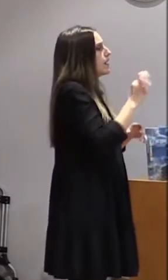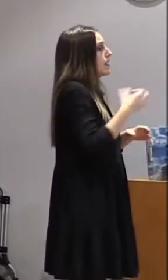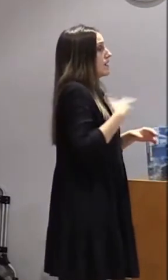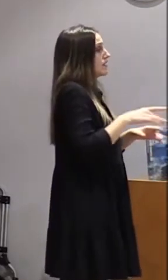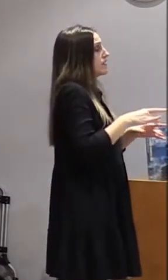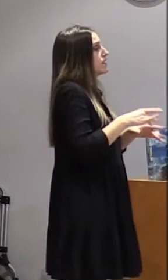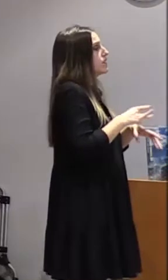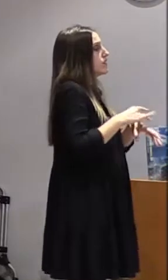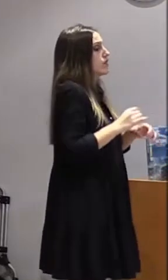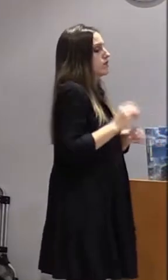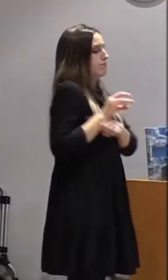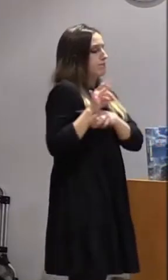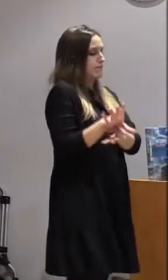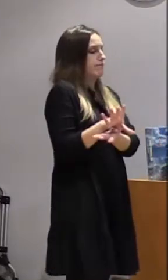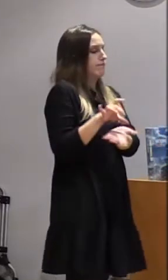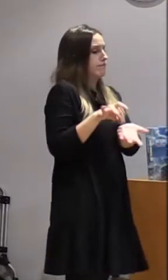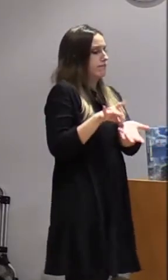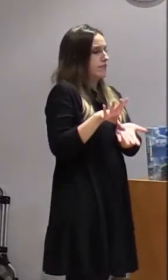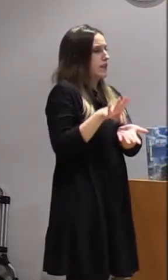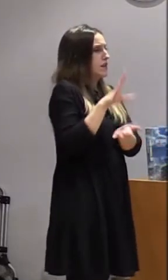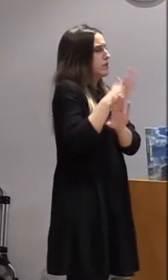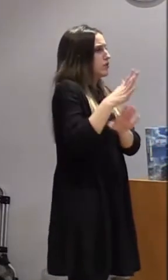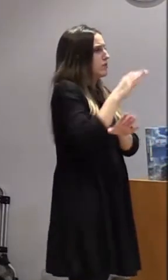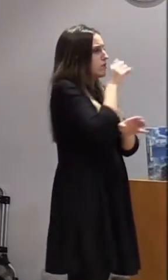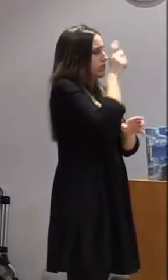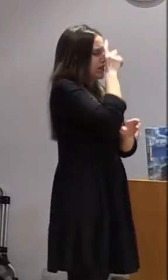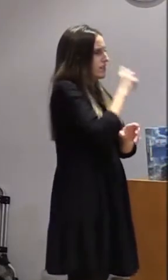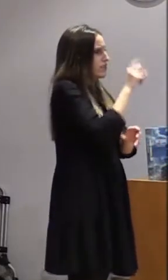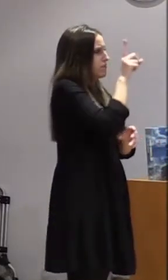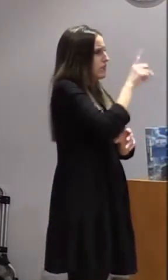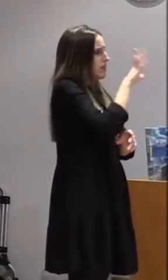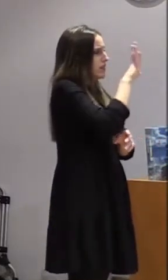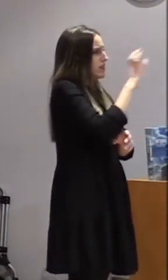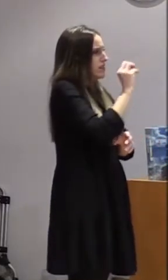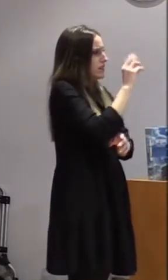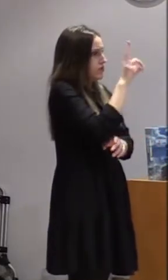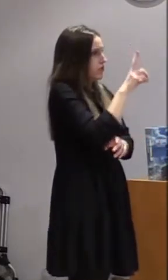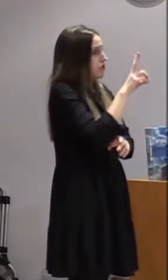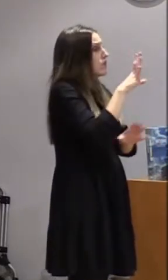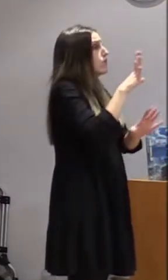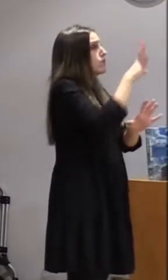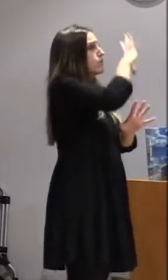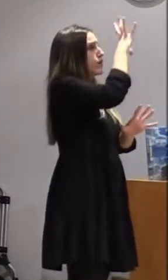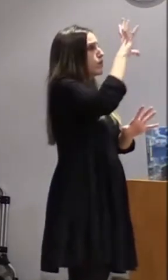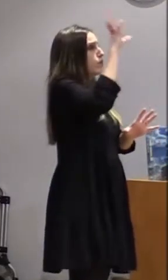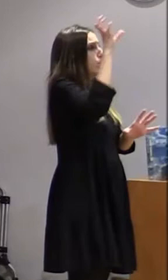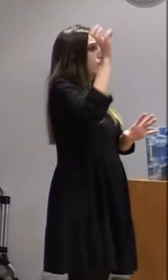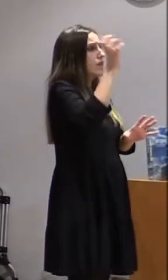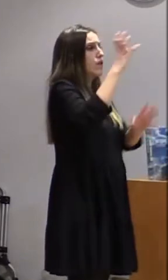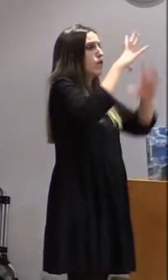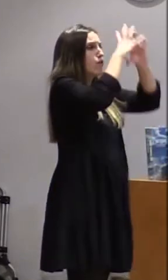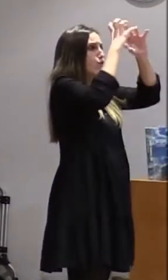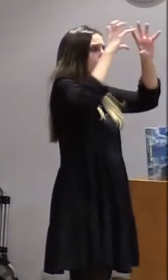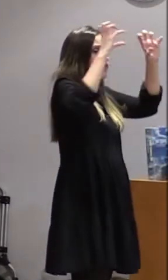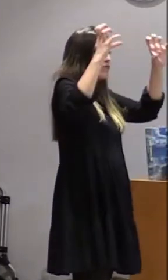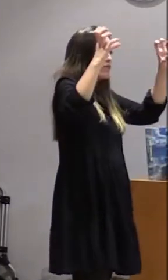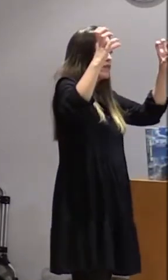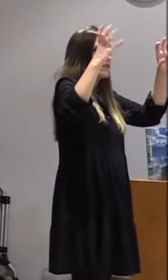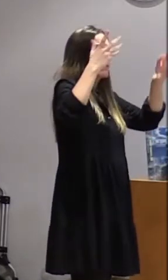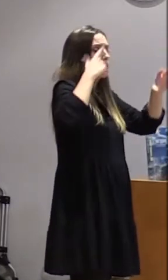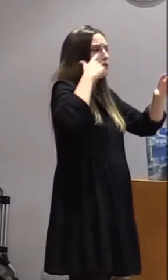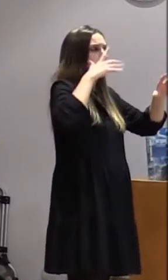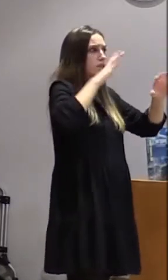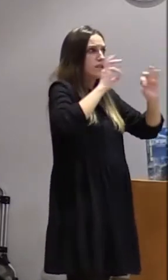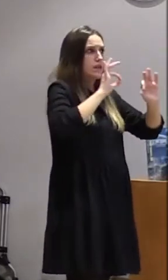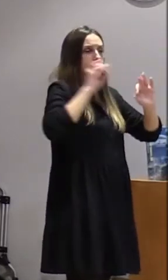virtud, 1502. Ahí hay un cielo, aparecen unos personajes celestes o divinos, hay nubes, y vamos a